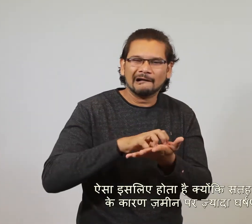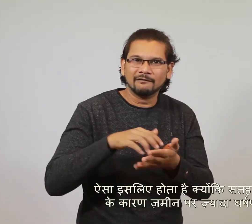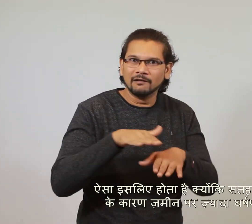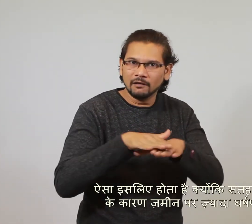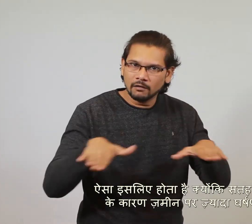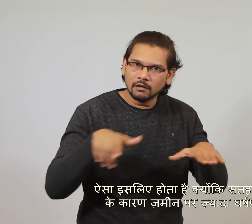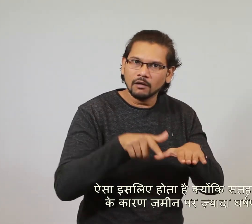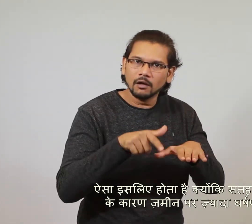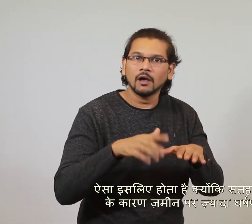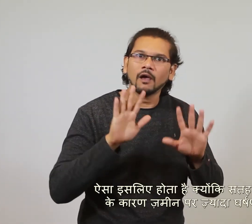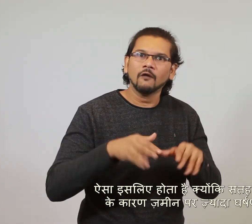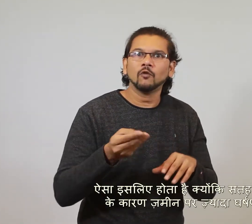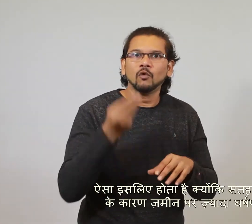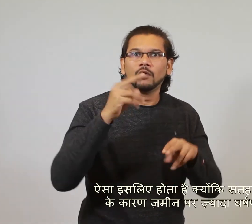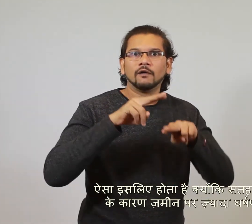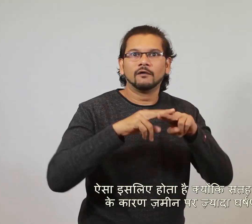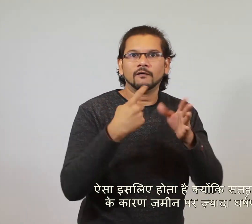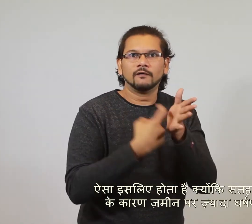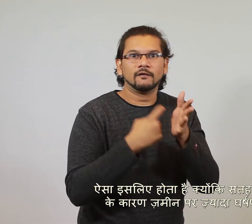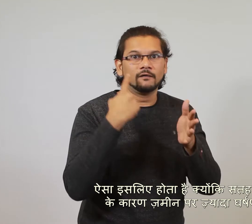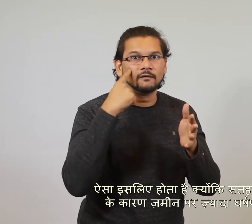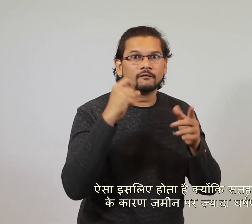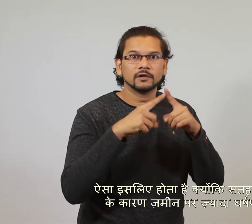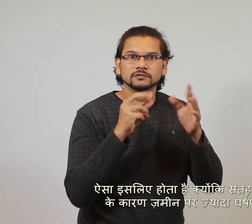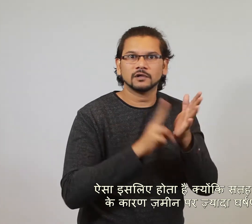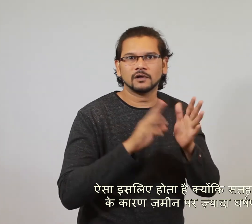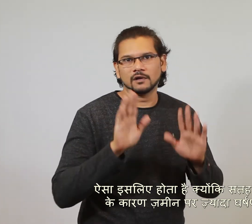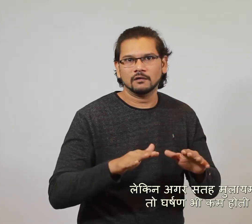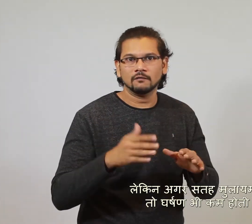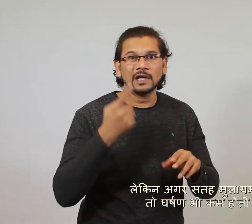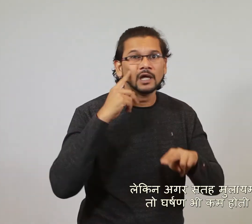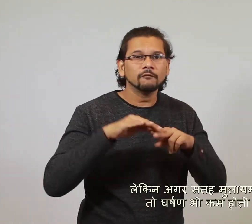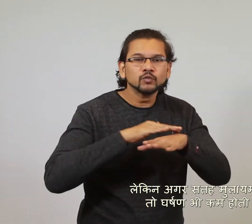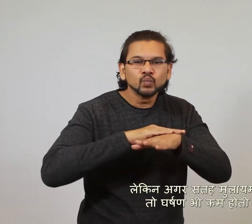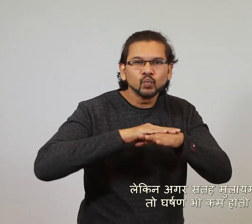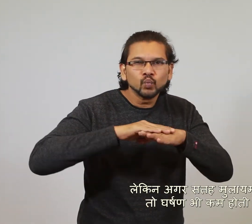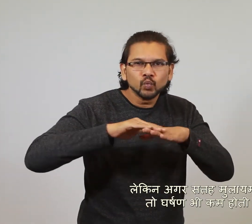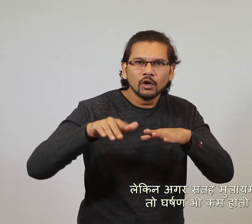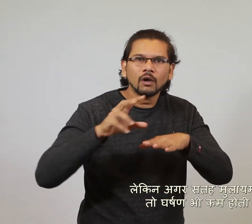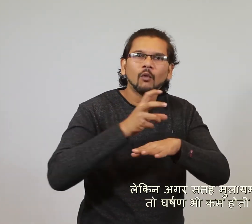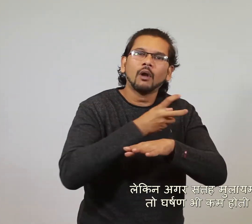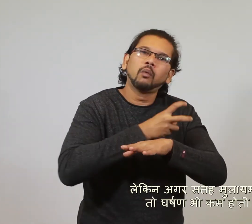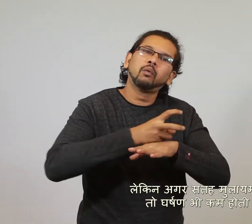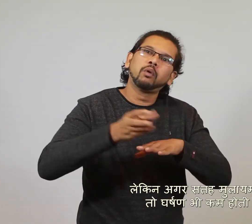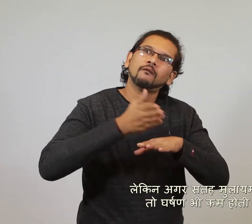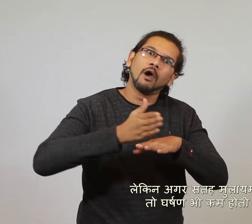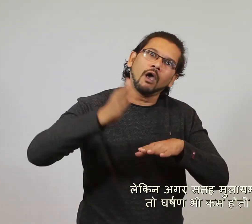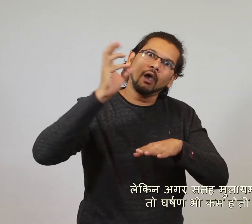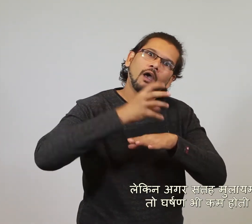इसलिए होता है क्योंकि सतह खुरुदरी होने के कारण जमीन पर ज्यादा घर्शन होती है लेकिन अगर सतह मुलायम हो तो